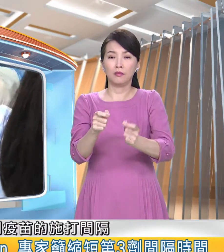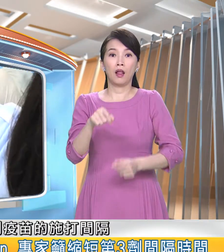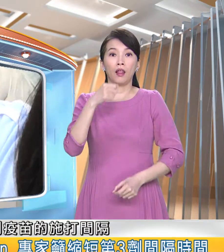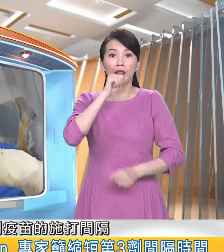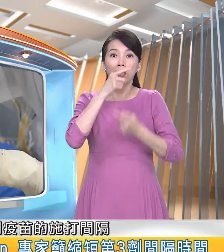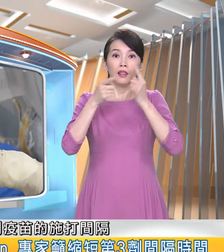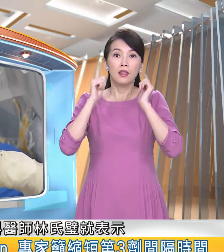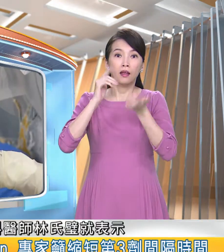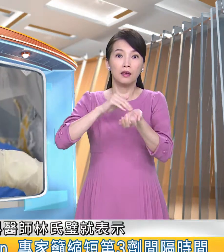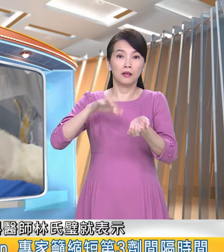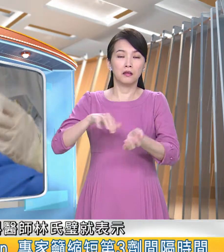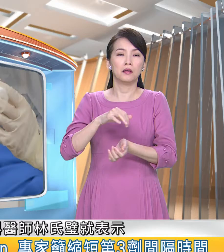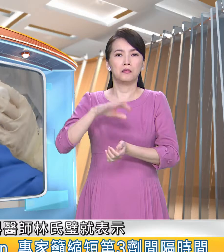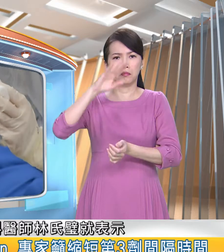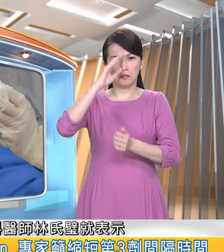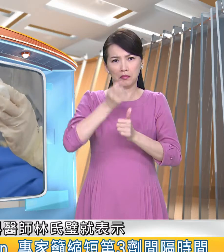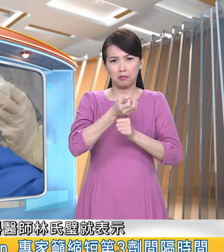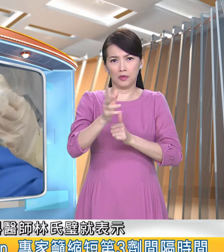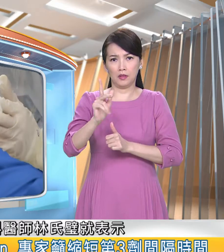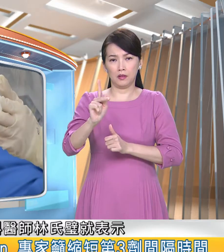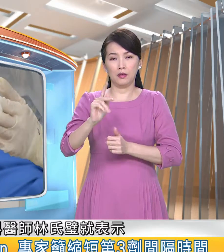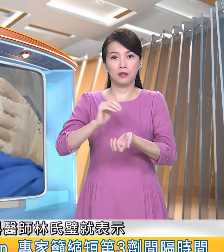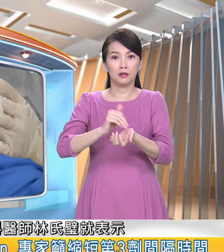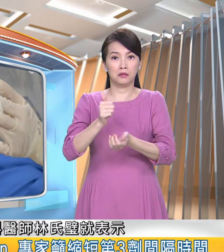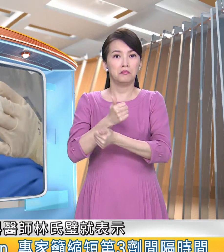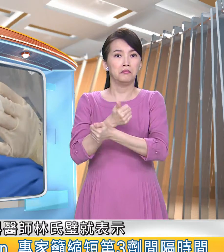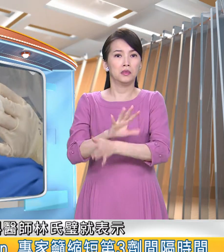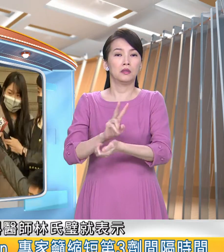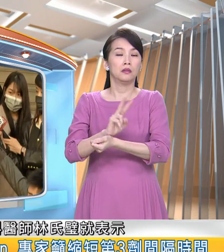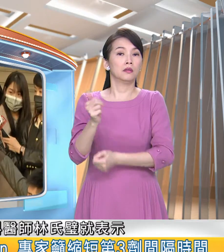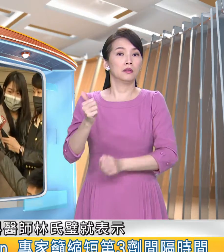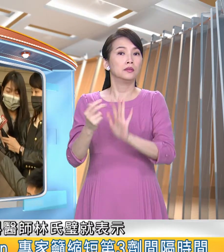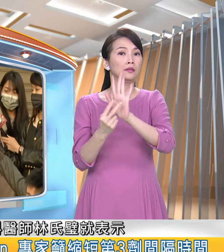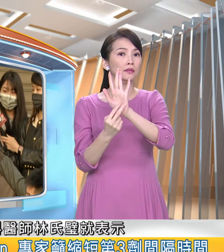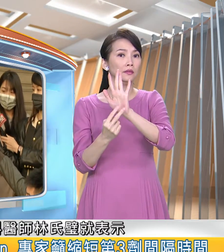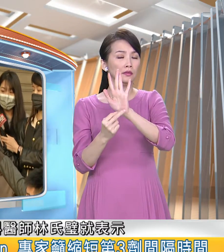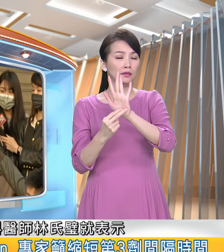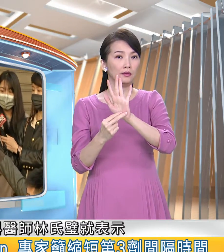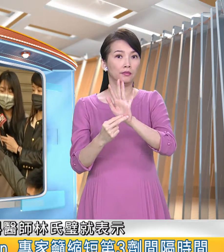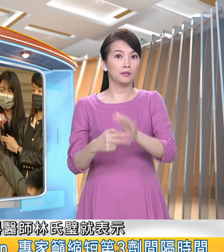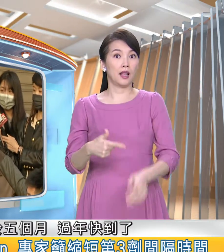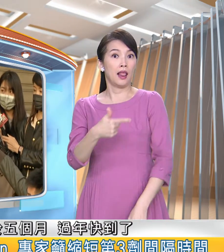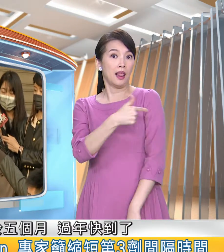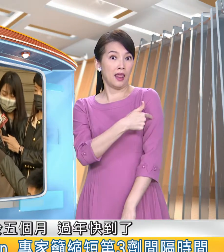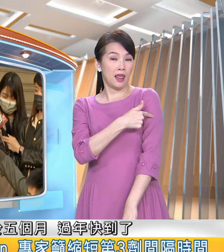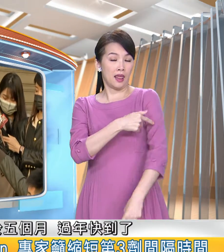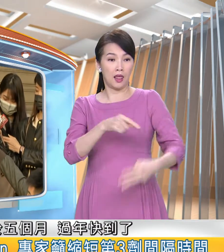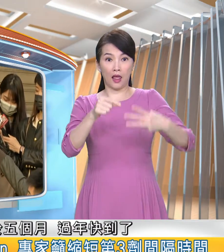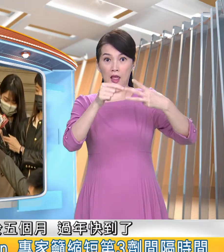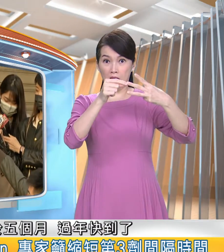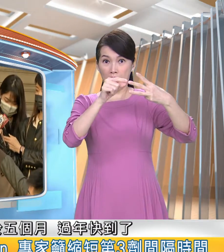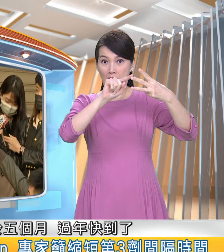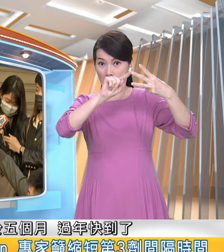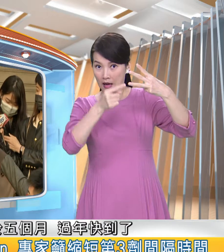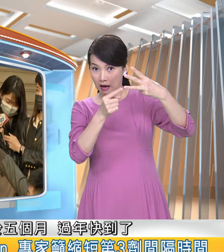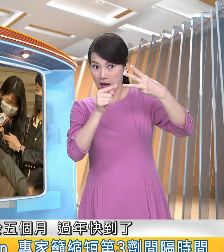间隔。前台大感染科医师林士璧就表示，不应该执着于